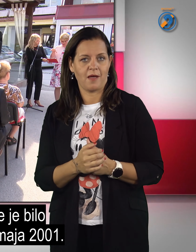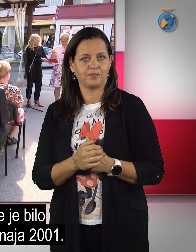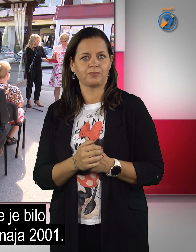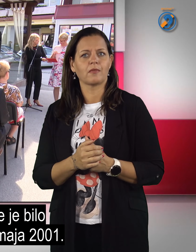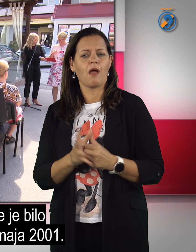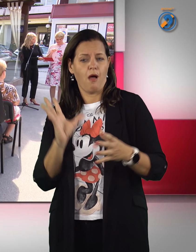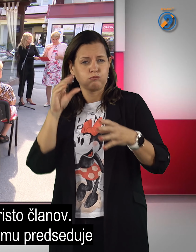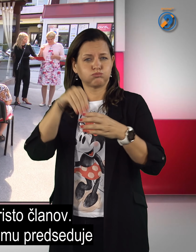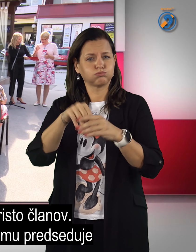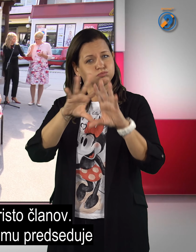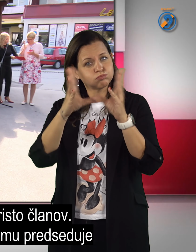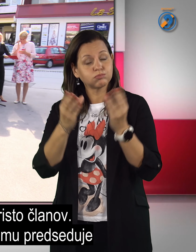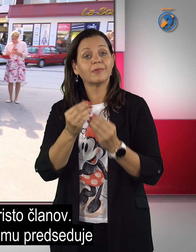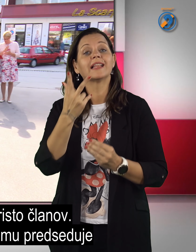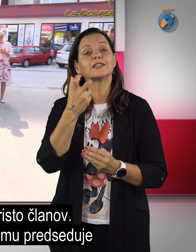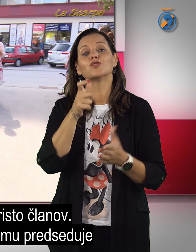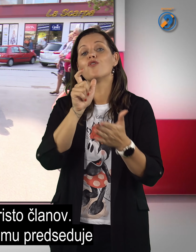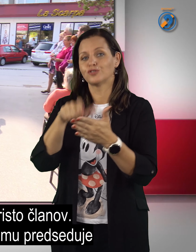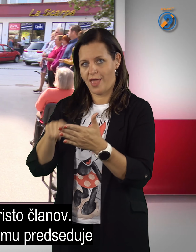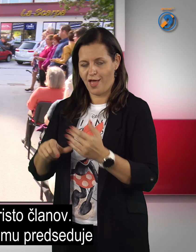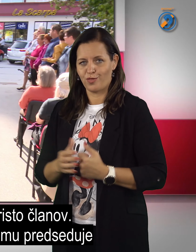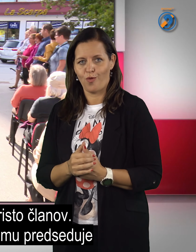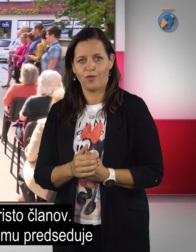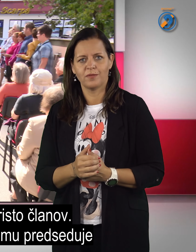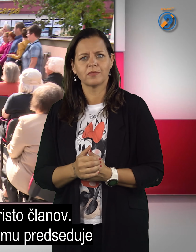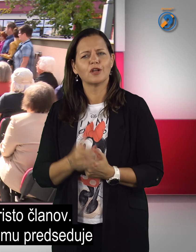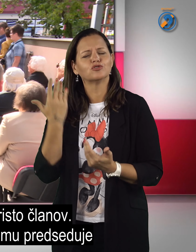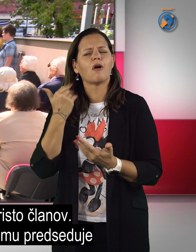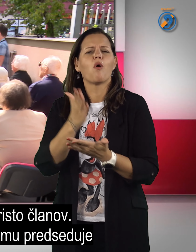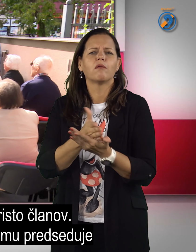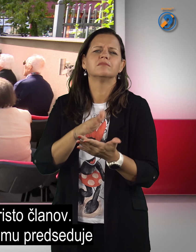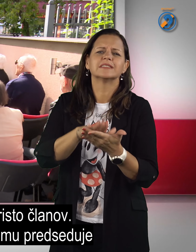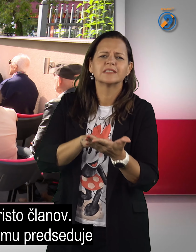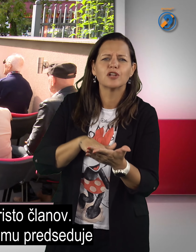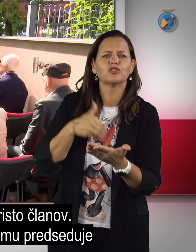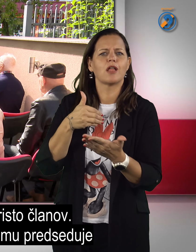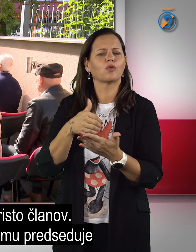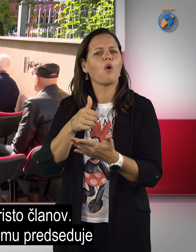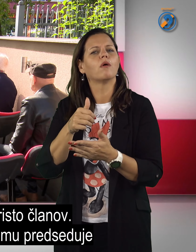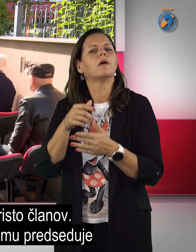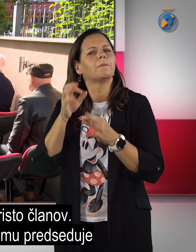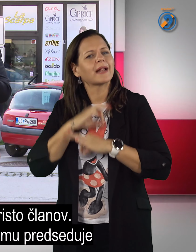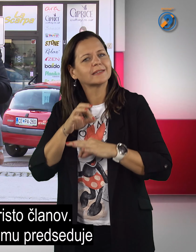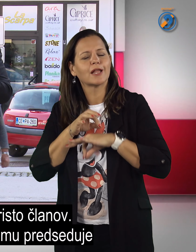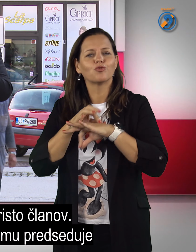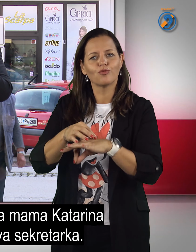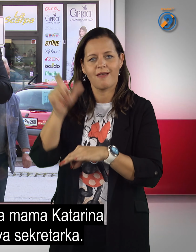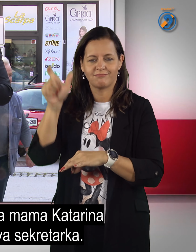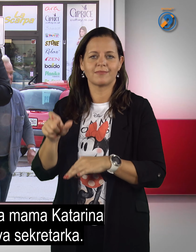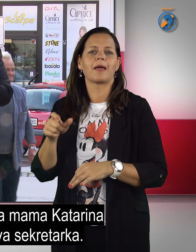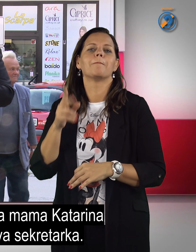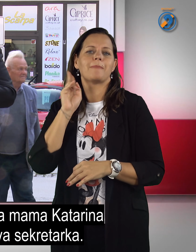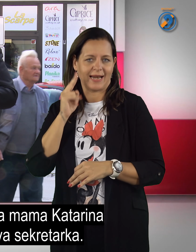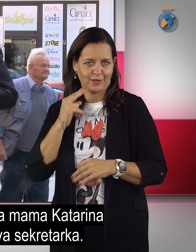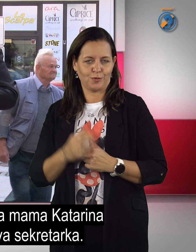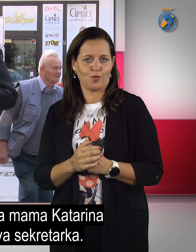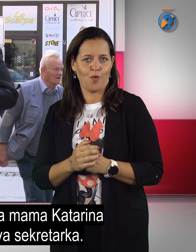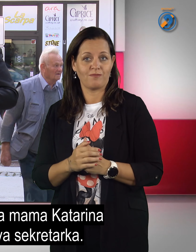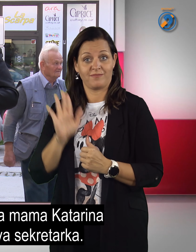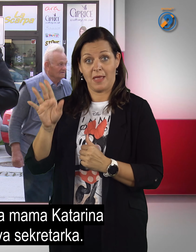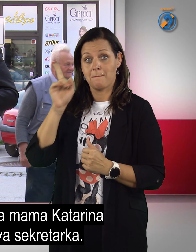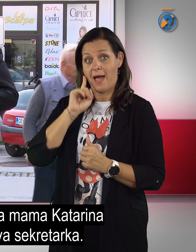maja 2001. Vanj je vključenih 300 članov. Že od samih začetkov mu predseduje Matevž Marinko,